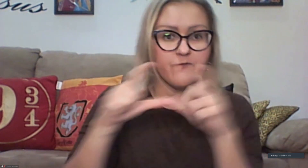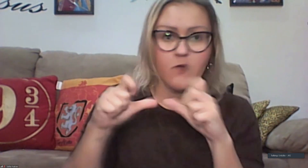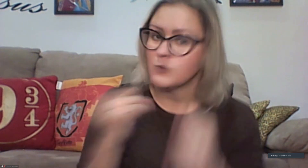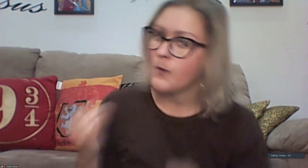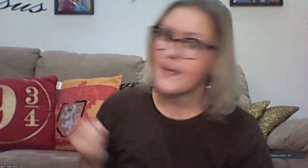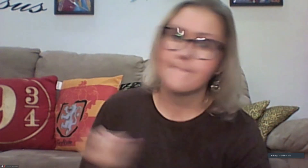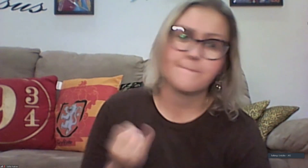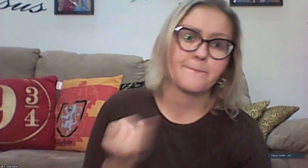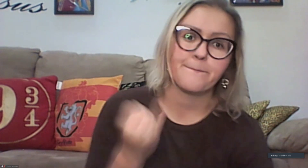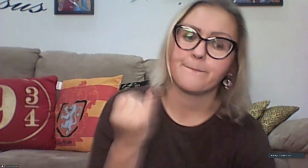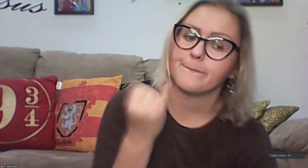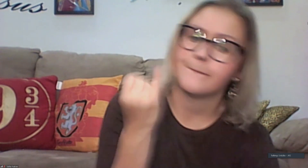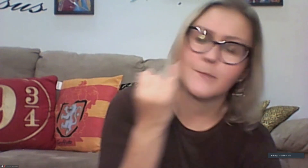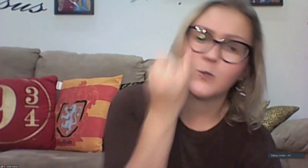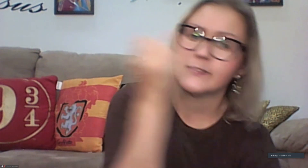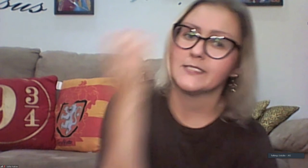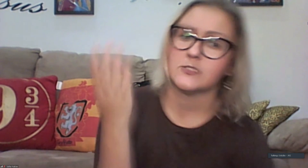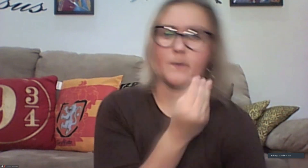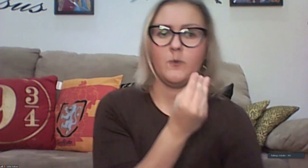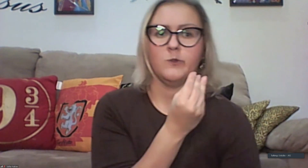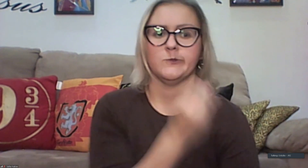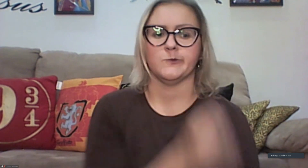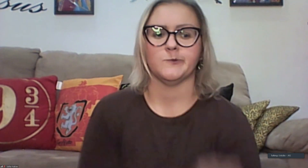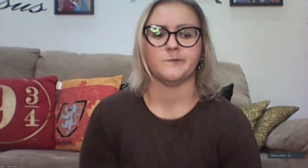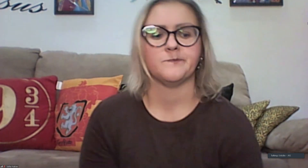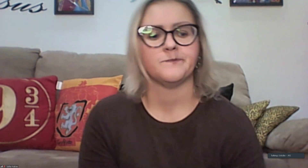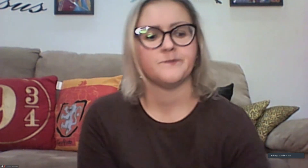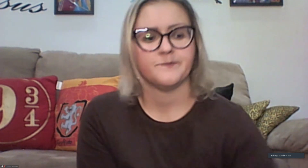mãos. A fotografia, por exemplo.